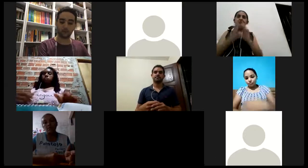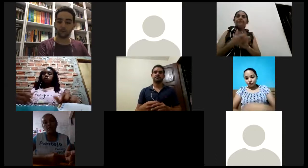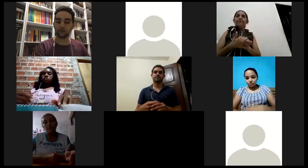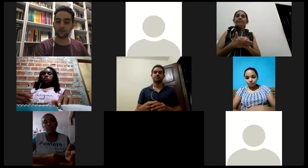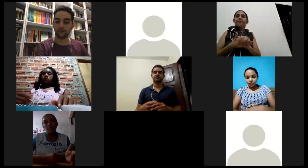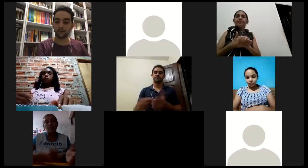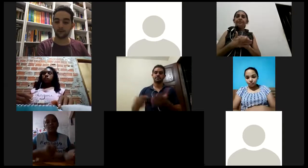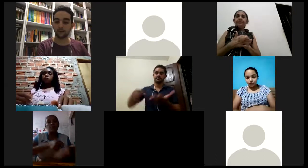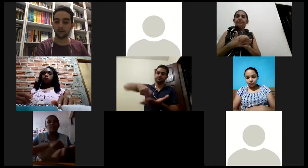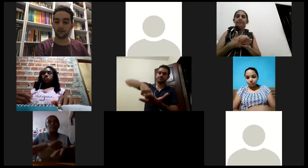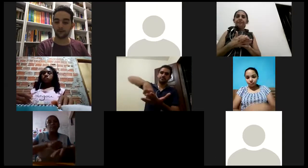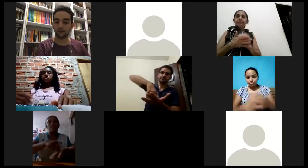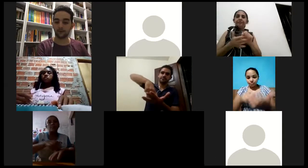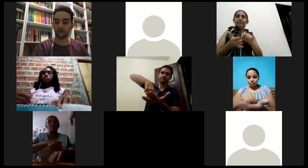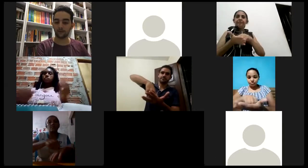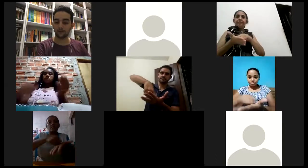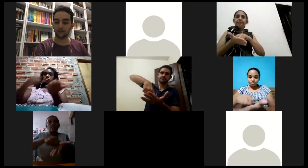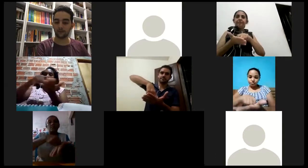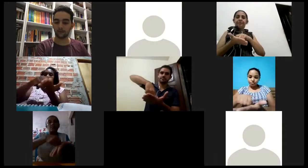borracha,